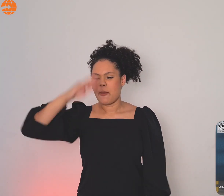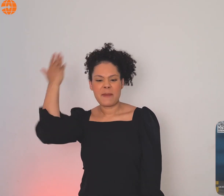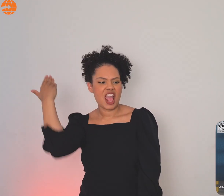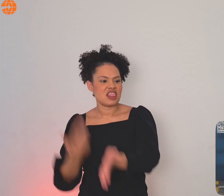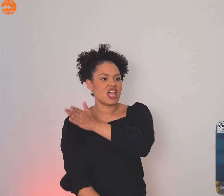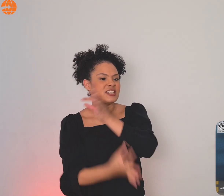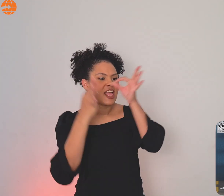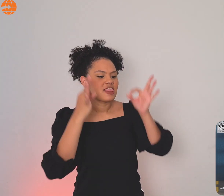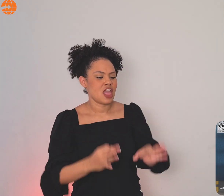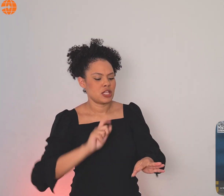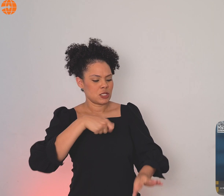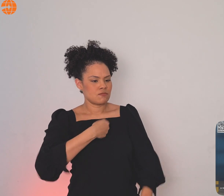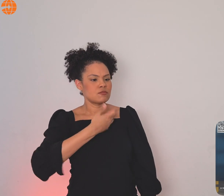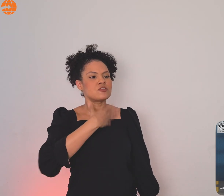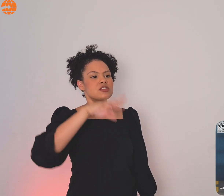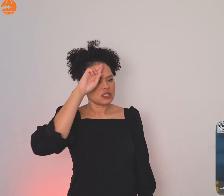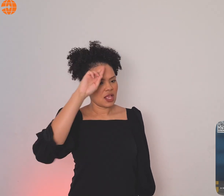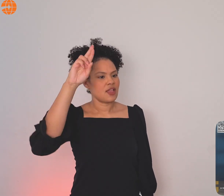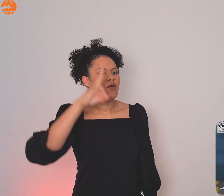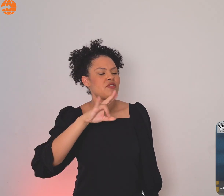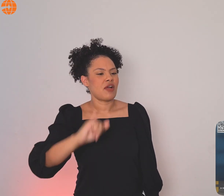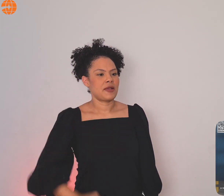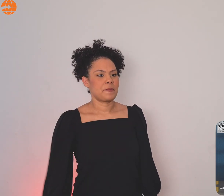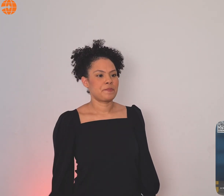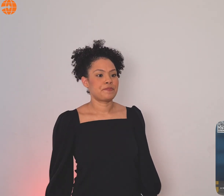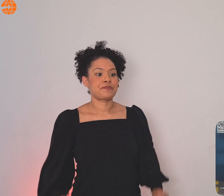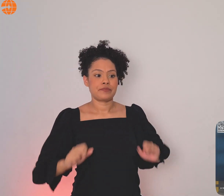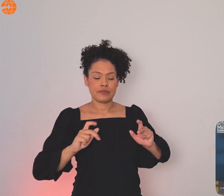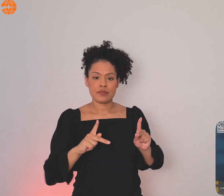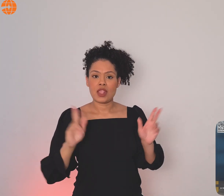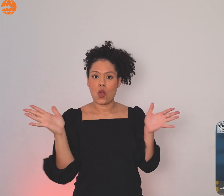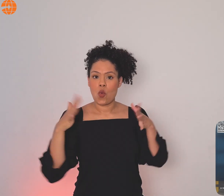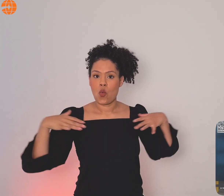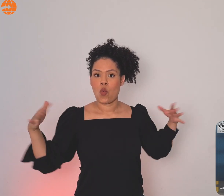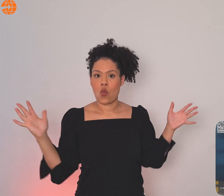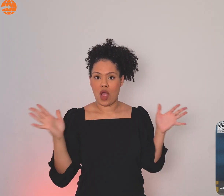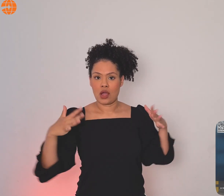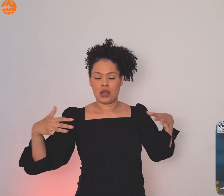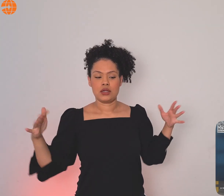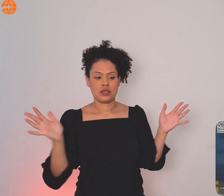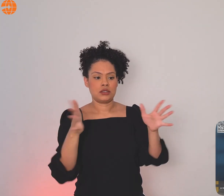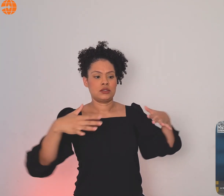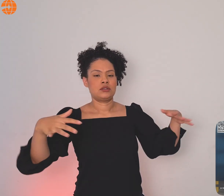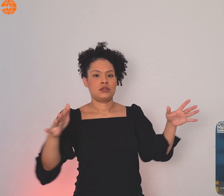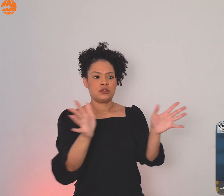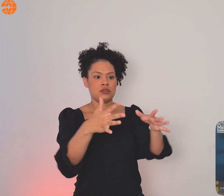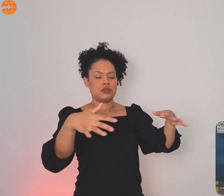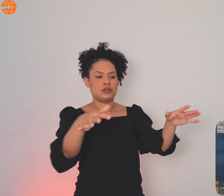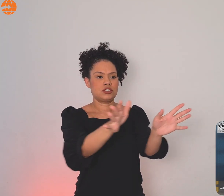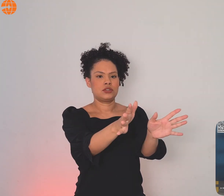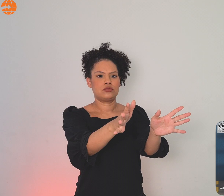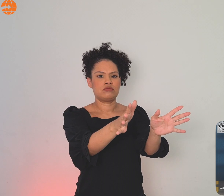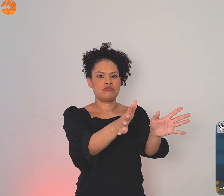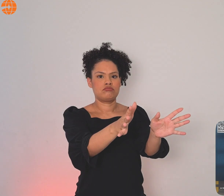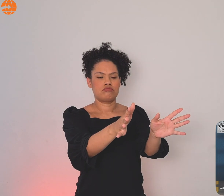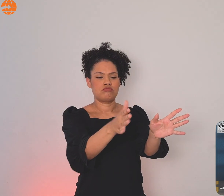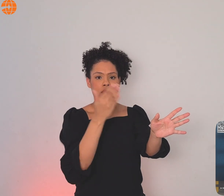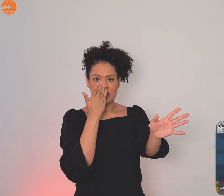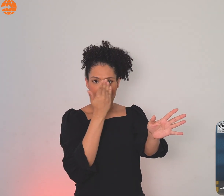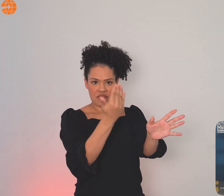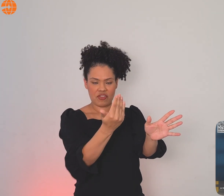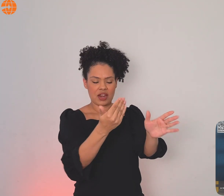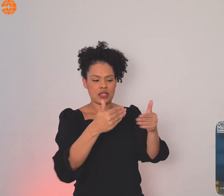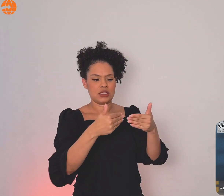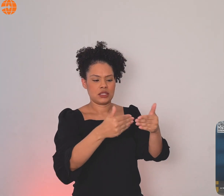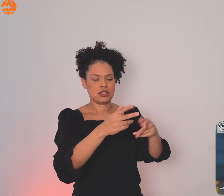A seguir, o anjo de Deus, que ia à frente do exército de Israel, retirou-se, colocando-se atrás deles. A coluna de